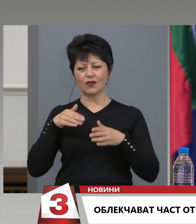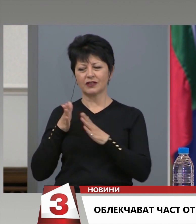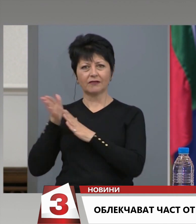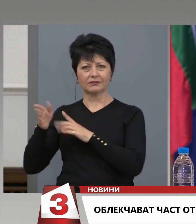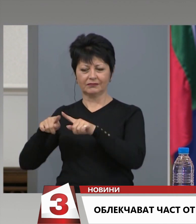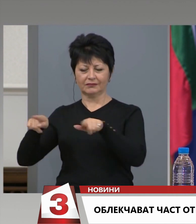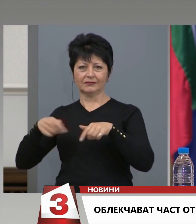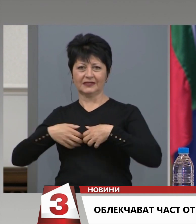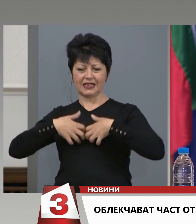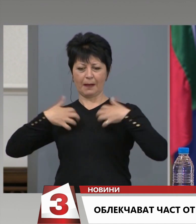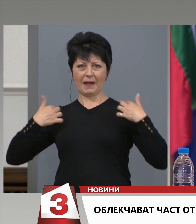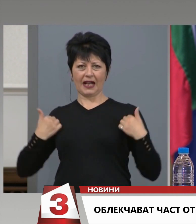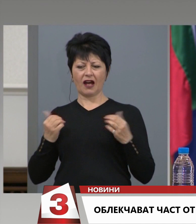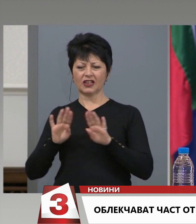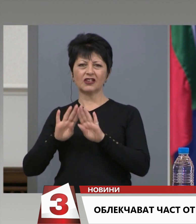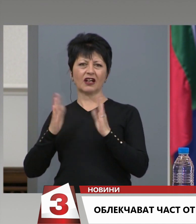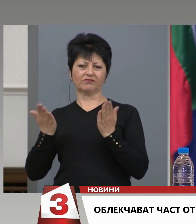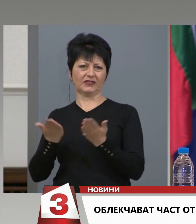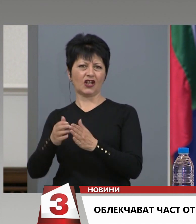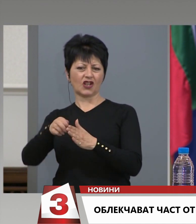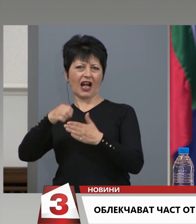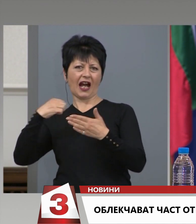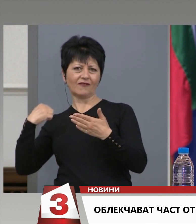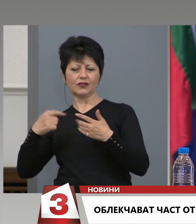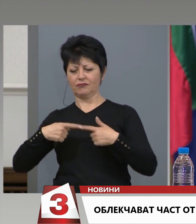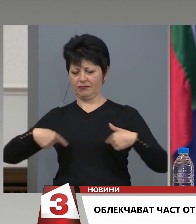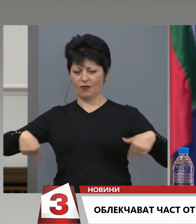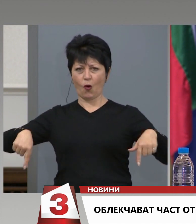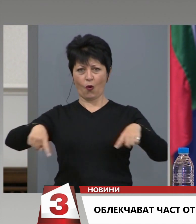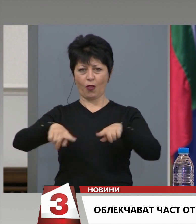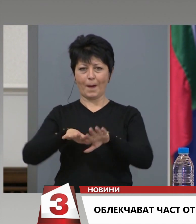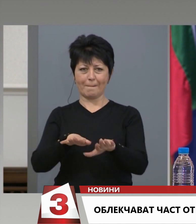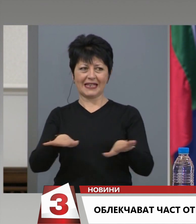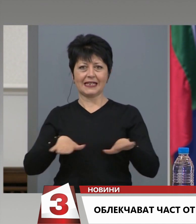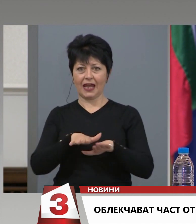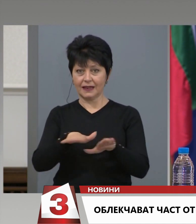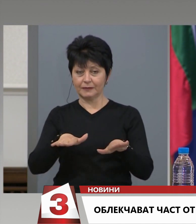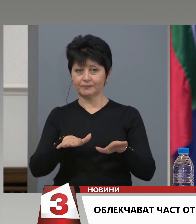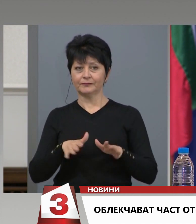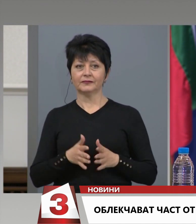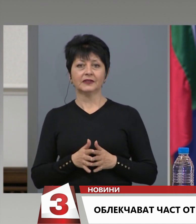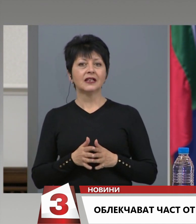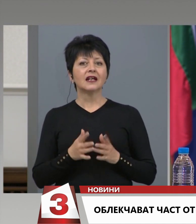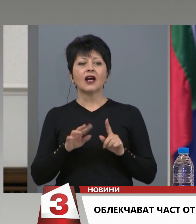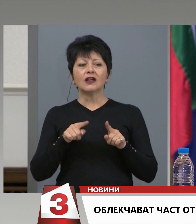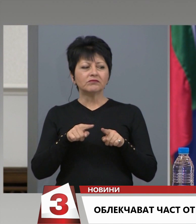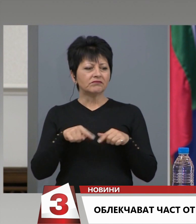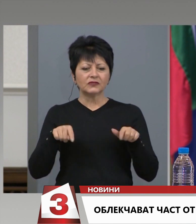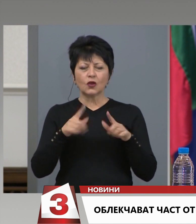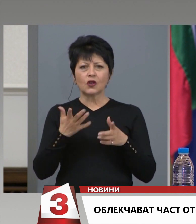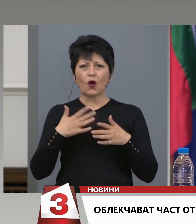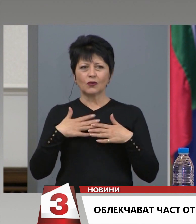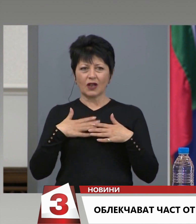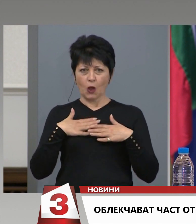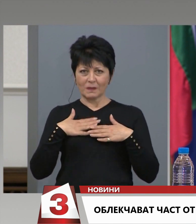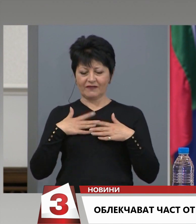в шкафчето или както иде, или около басейна. Също, съответно, този, който притежава това